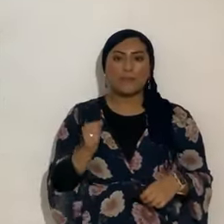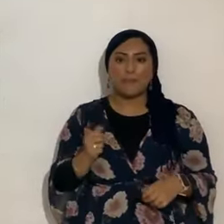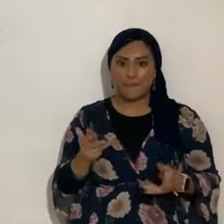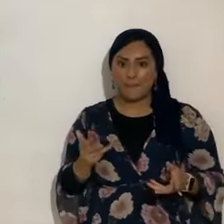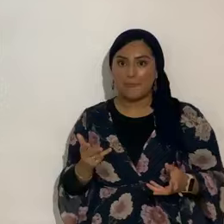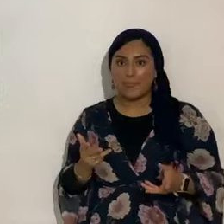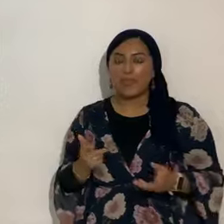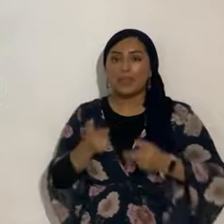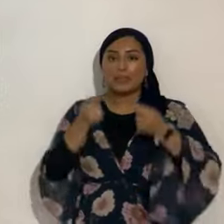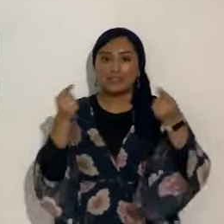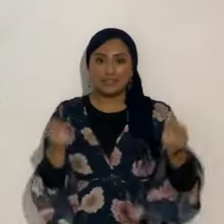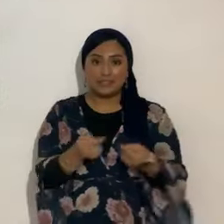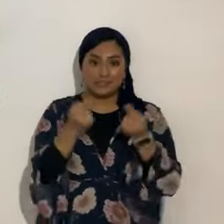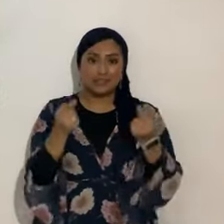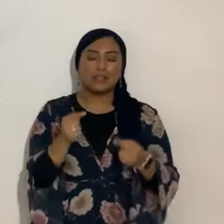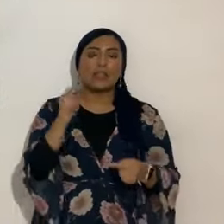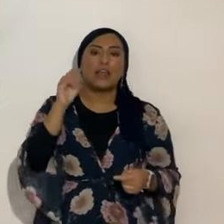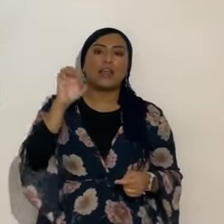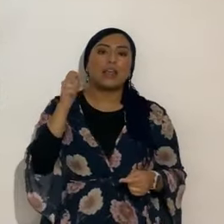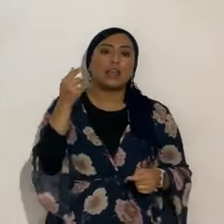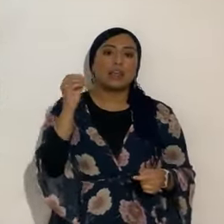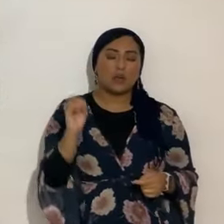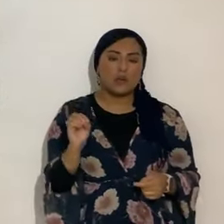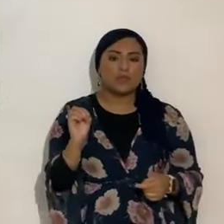¿Sí? El pecado, el ego,